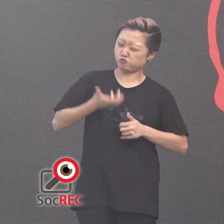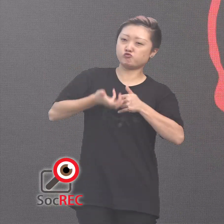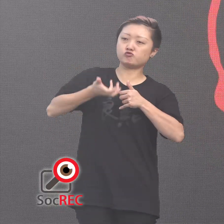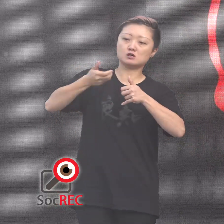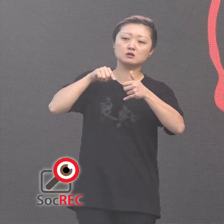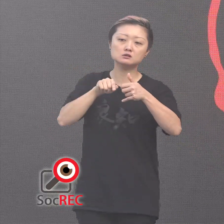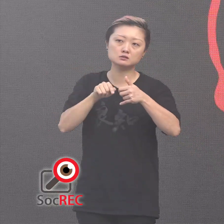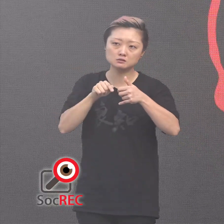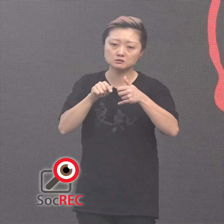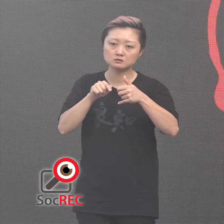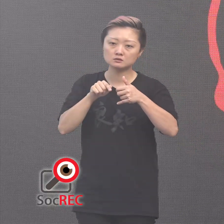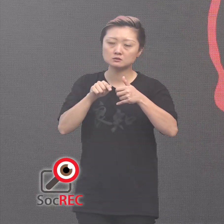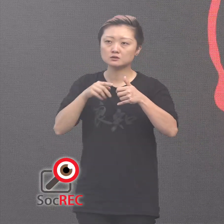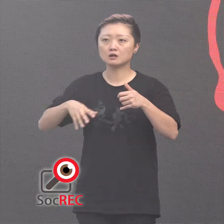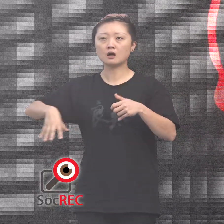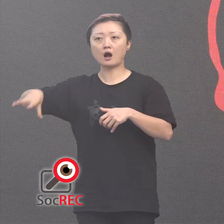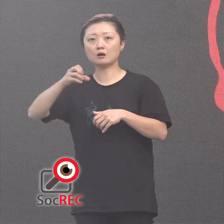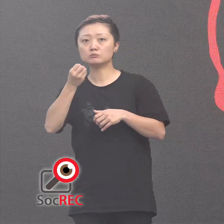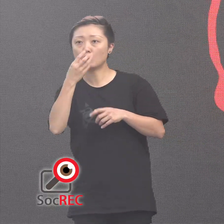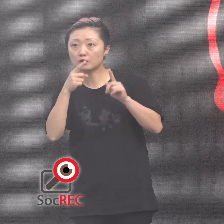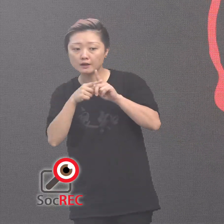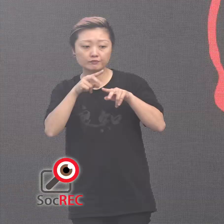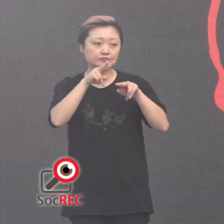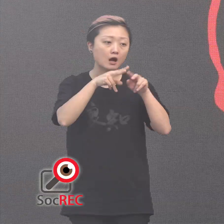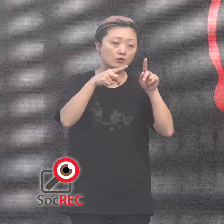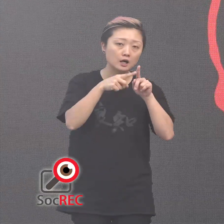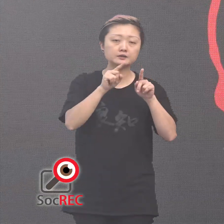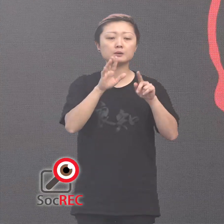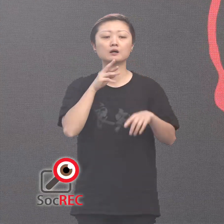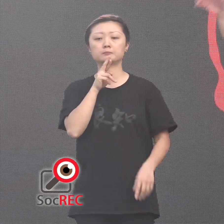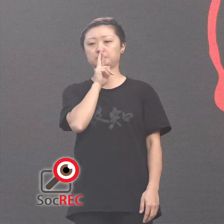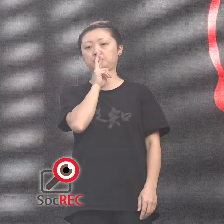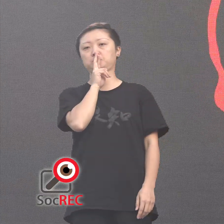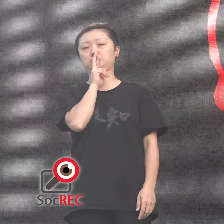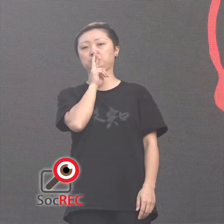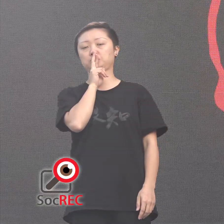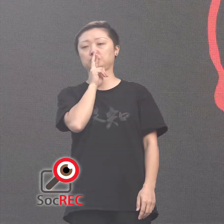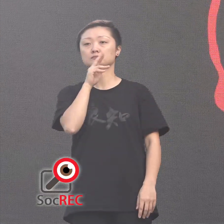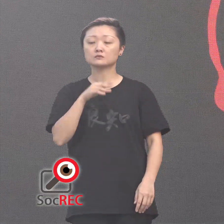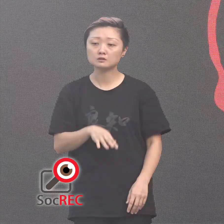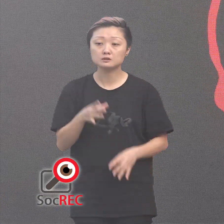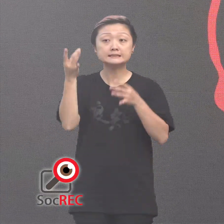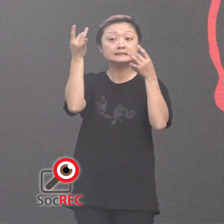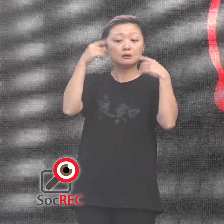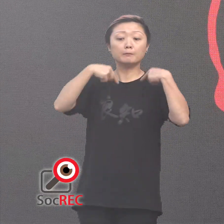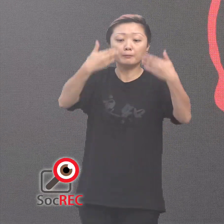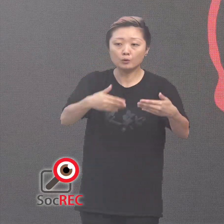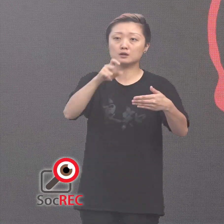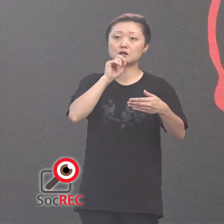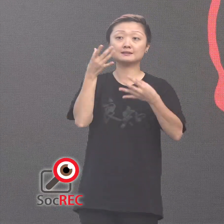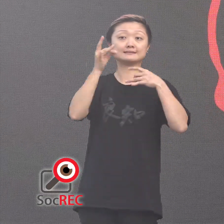们没有发声，我们沉默了。当新疆 re-education camps 有数百万